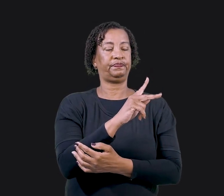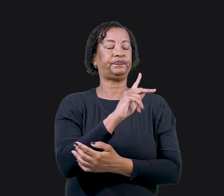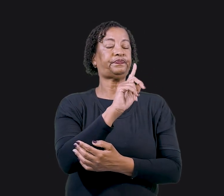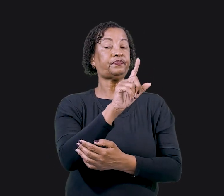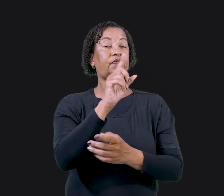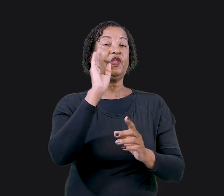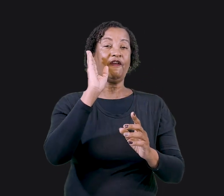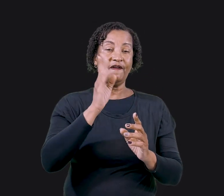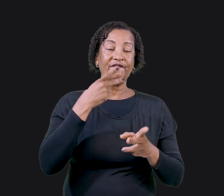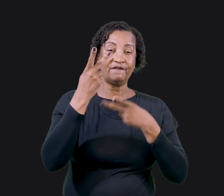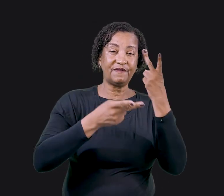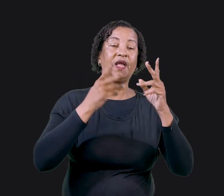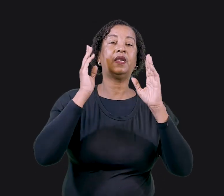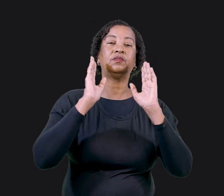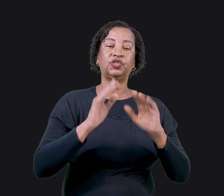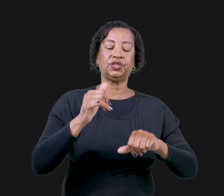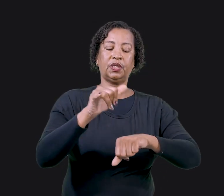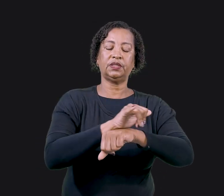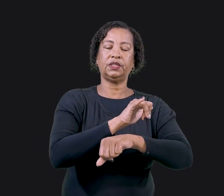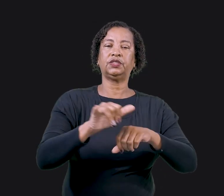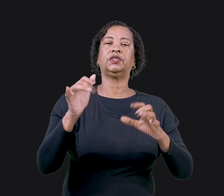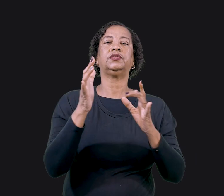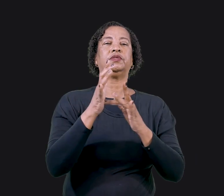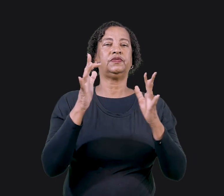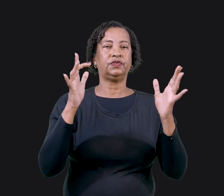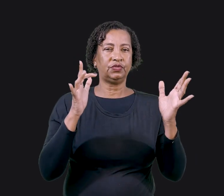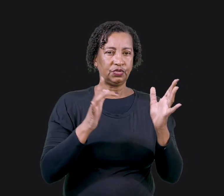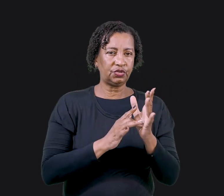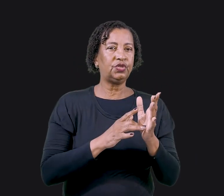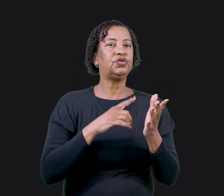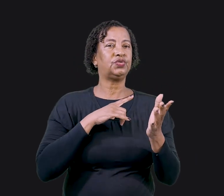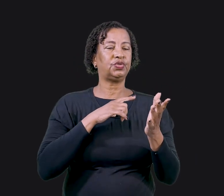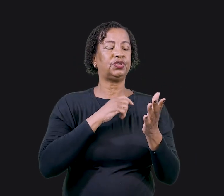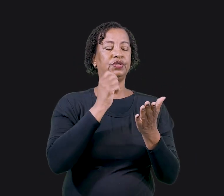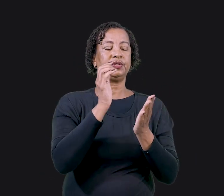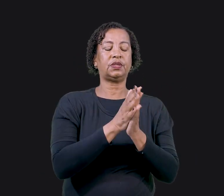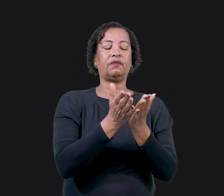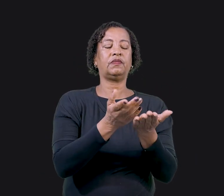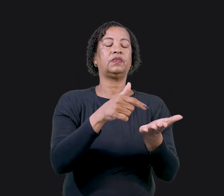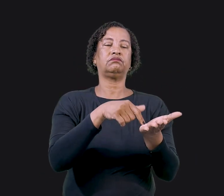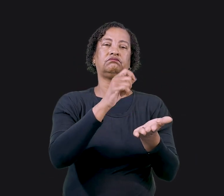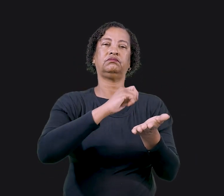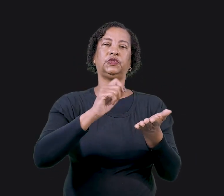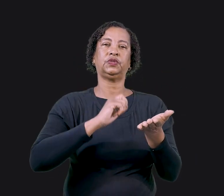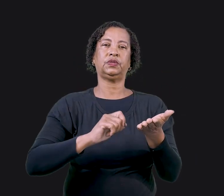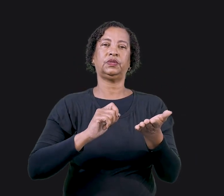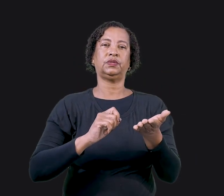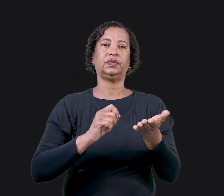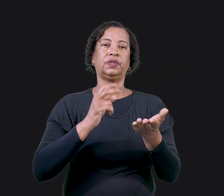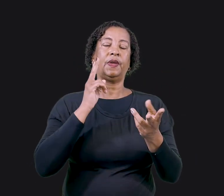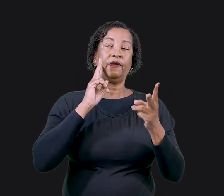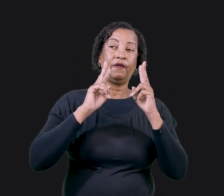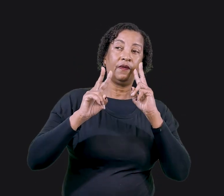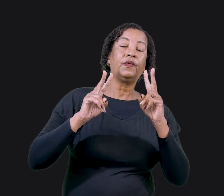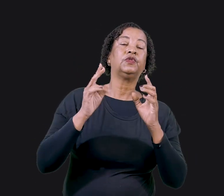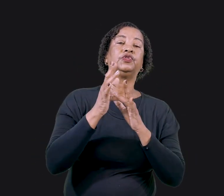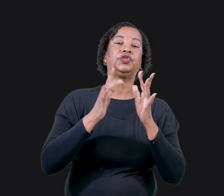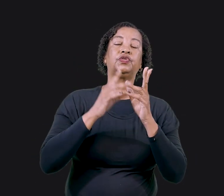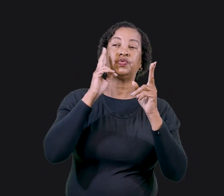a estratégia de Jesus descrita nos Evangelhos. Descobrimos que toda vez que lemos que Jesus ergueu os olhos e viu as multidões, ele